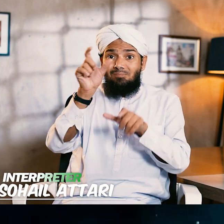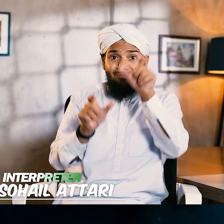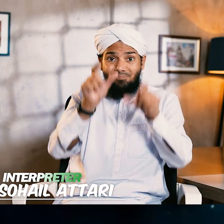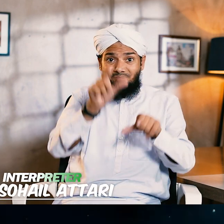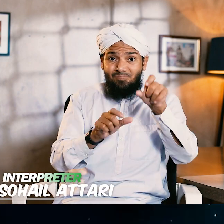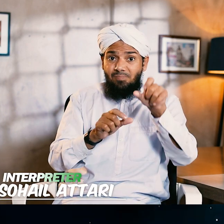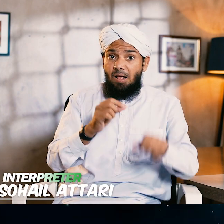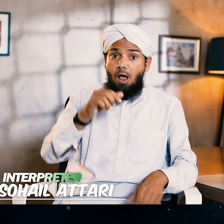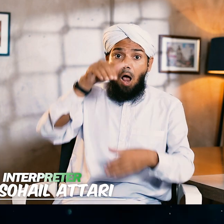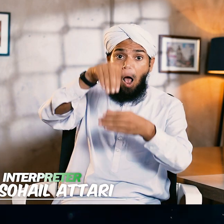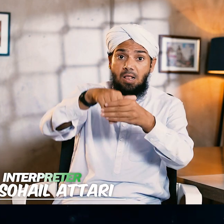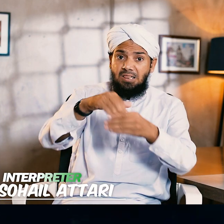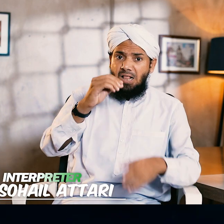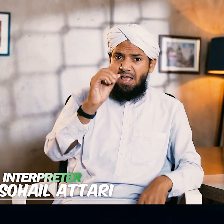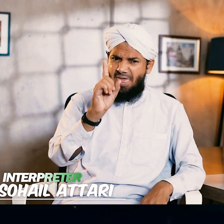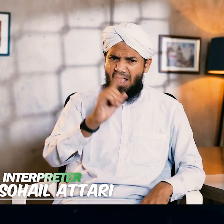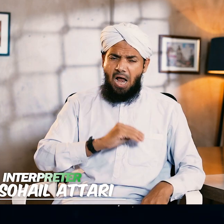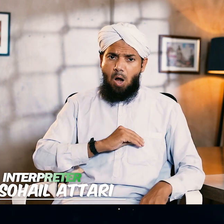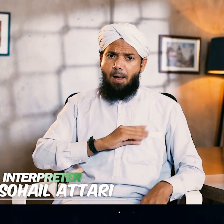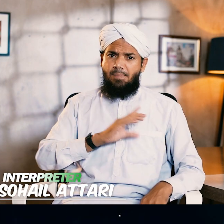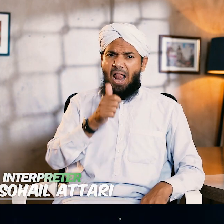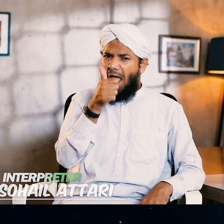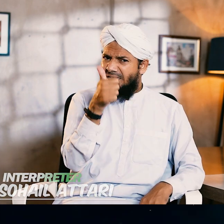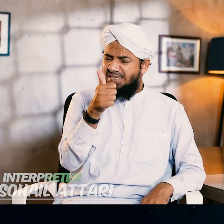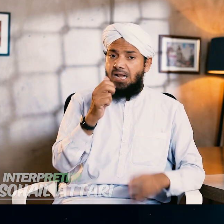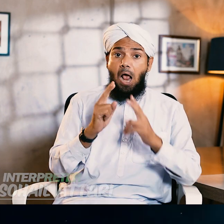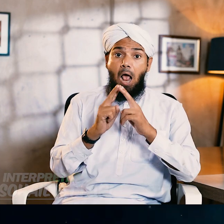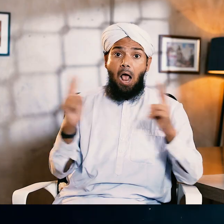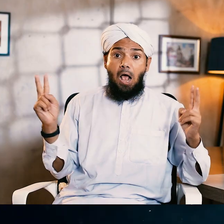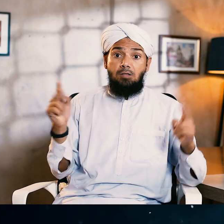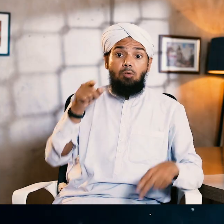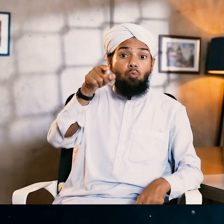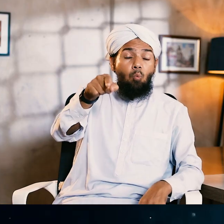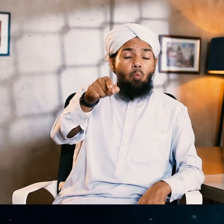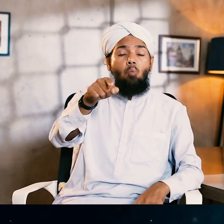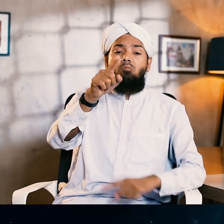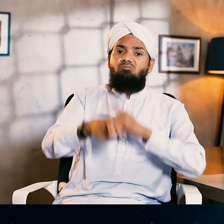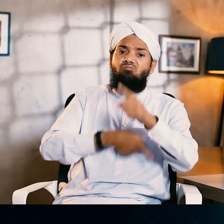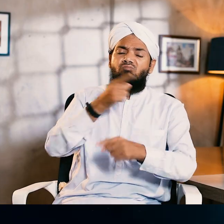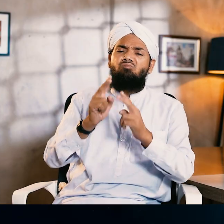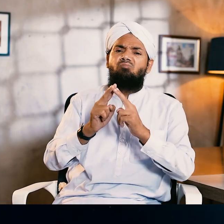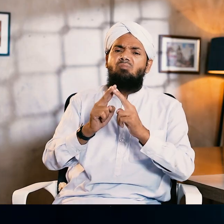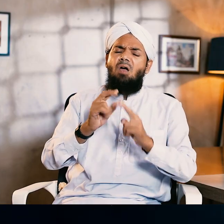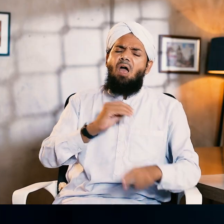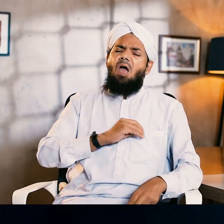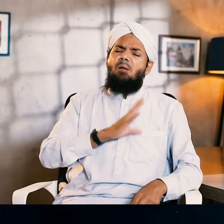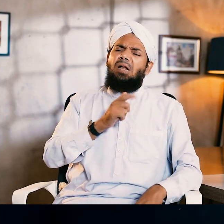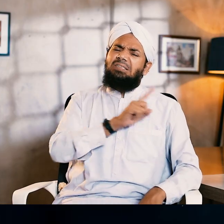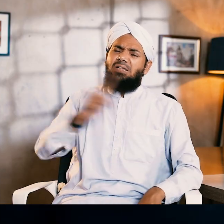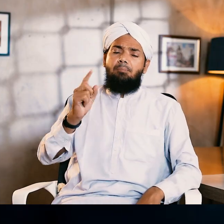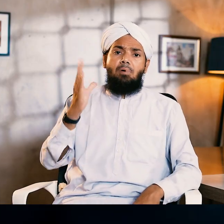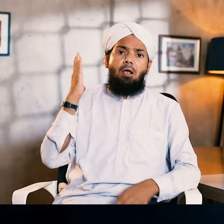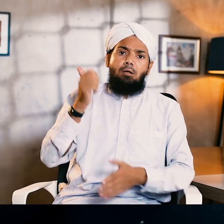کی وجہ سے اللہ پاک اس کے تمام اعمال کو اچھا کر دیتا ہے۔ جشن